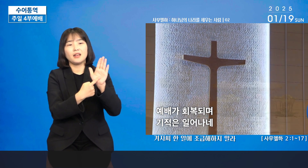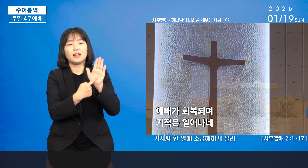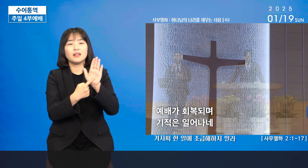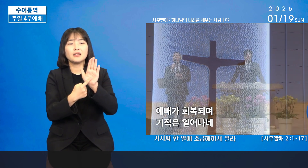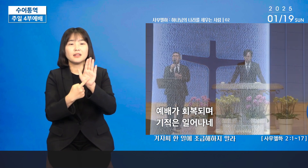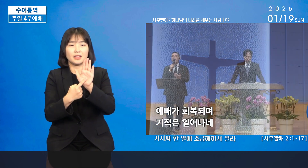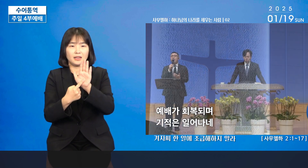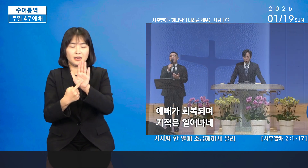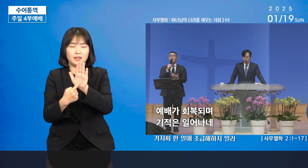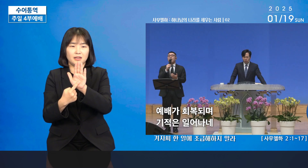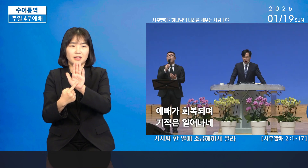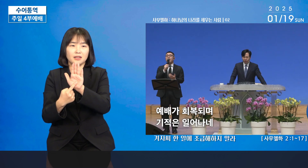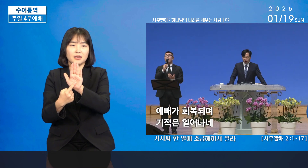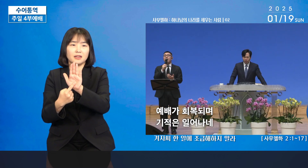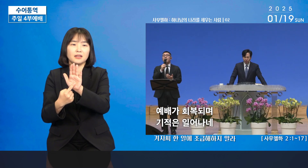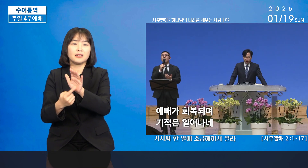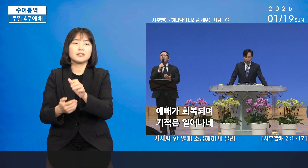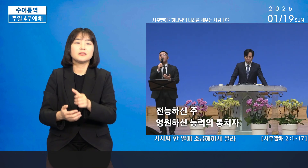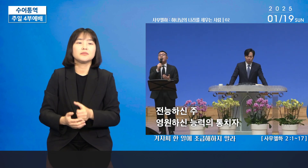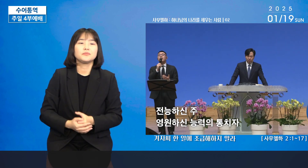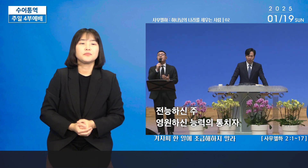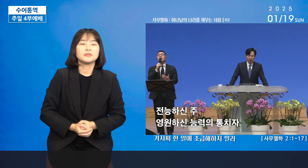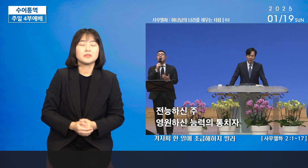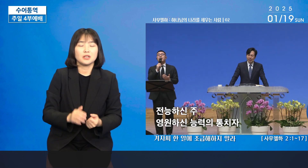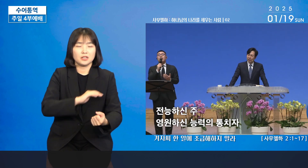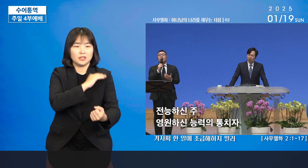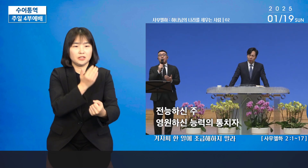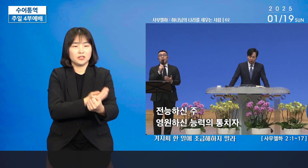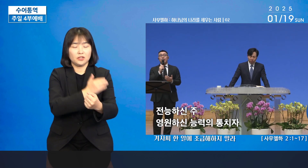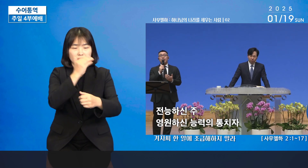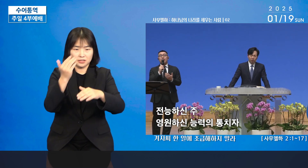일어나 전능하신 주 영원하신 능력의 통치자